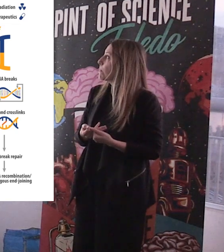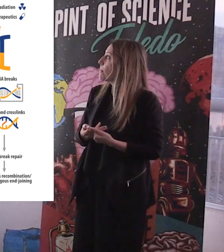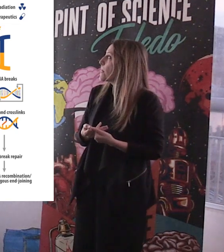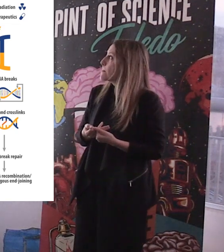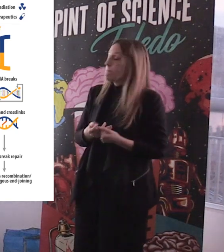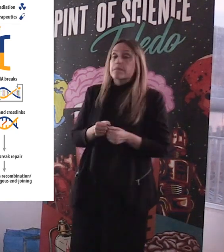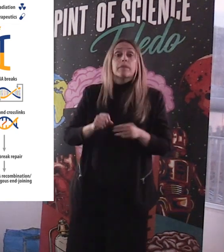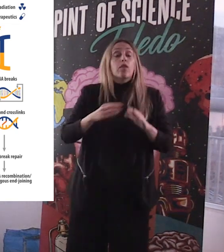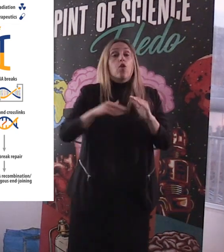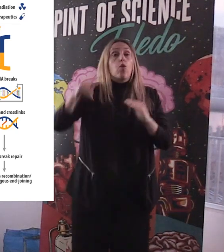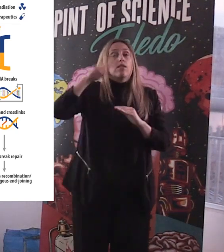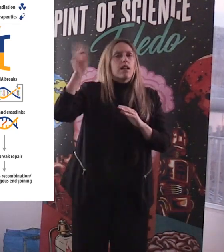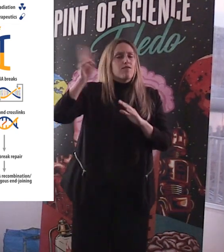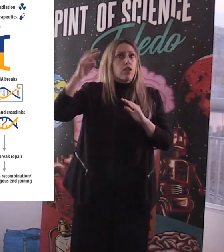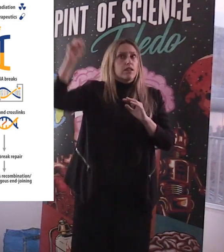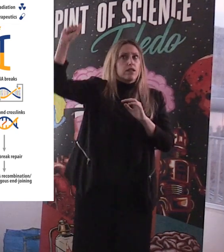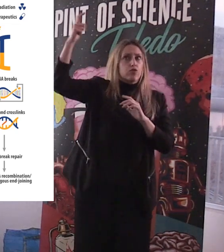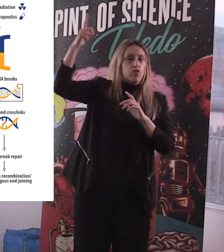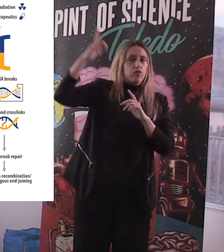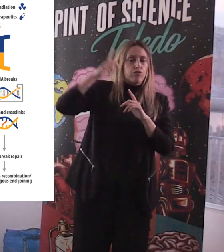a ultravioleto o